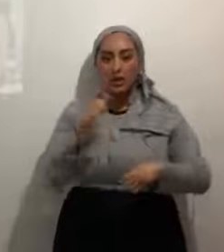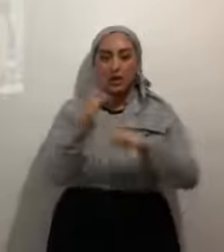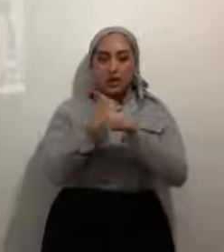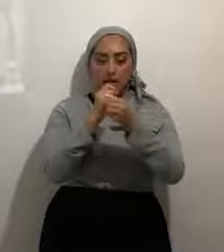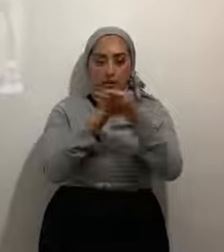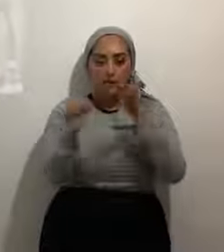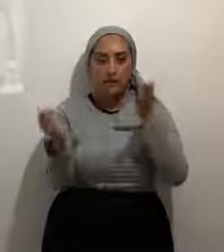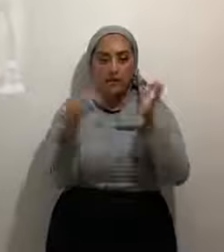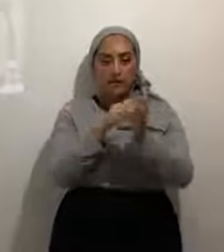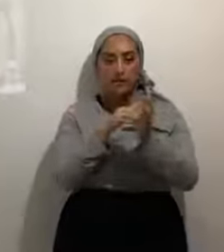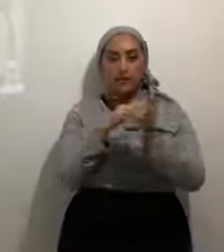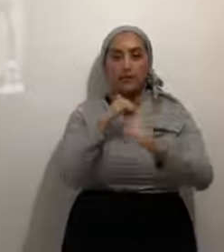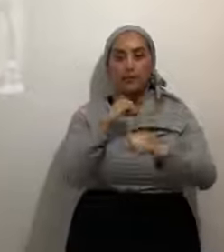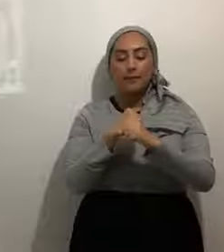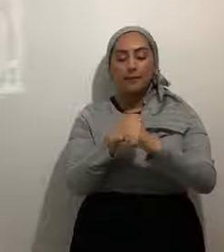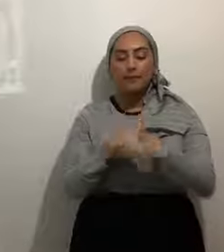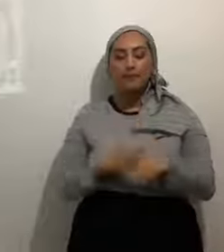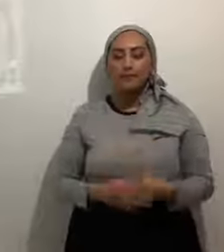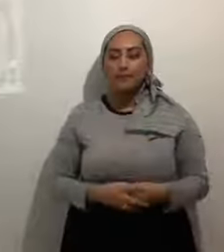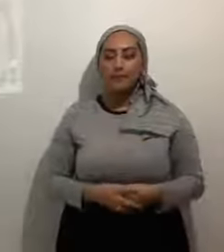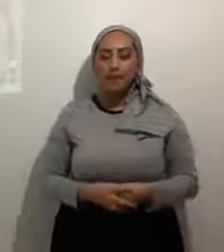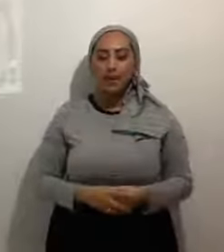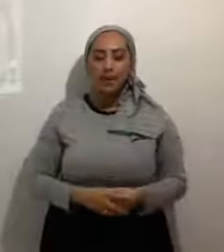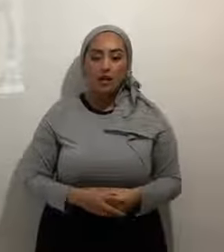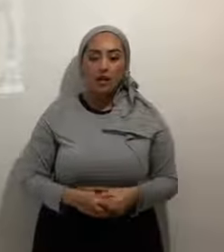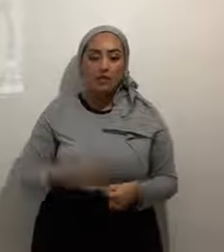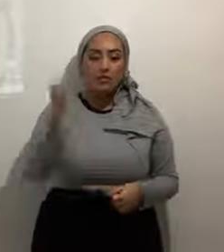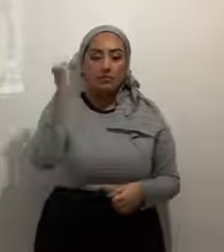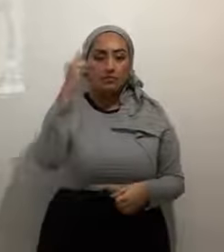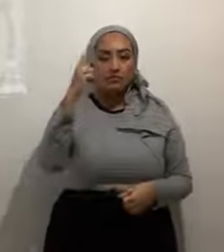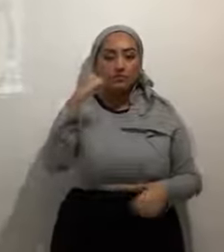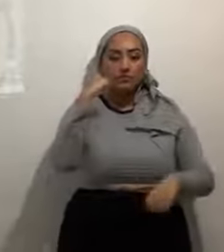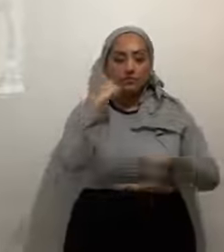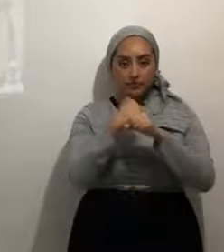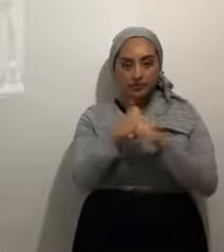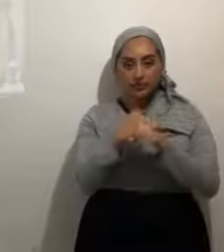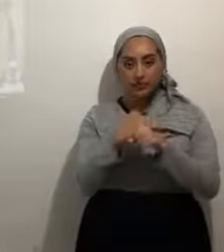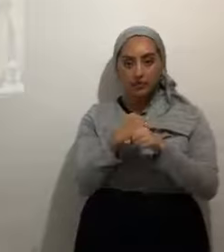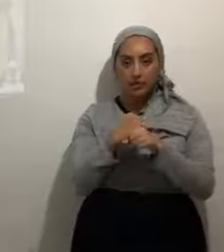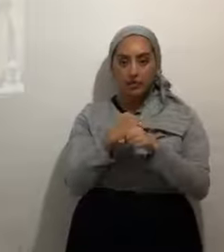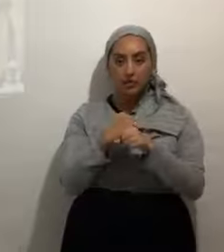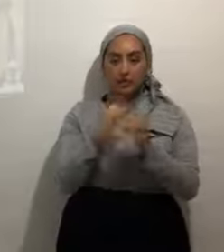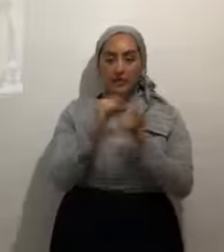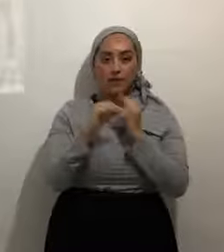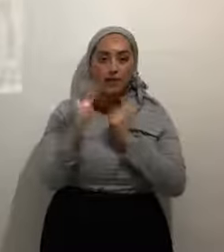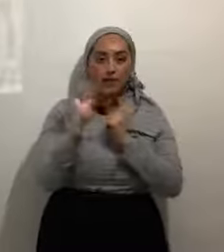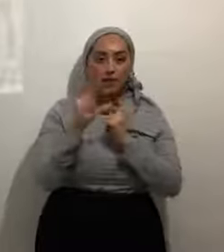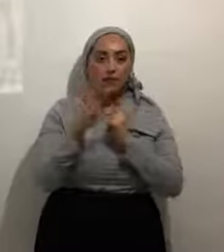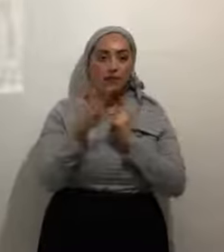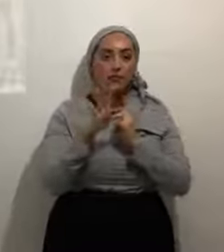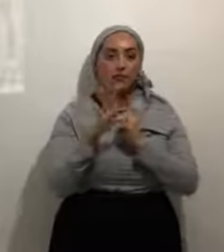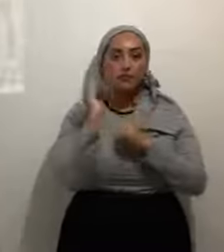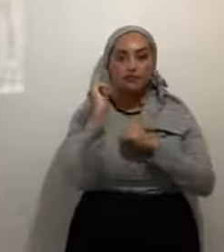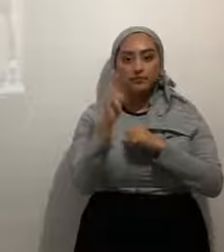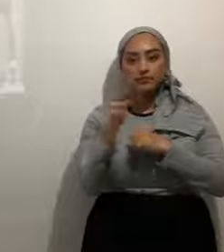el que guarda en el verso 4. Yahweh es tu guardador. El verso 5. Yahweh es tu sombra, tu mano